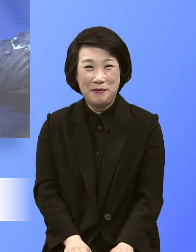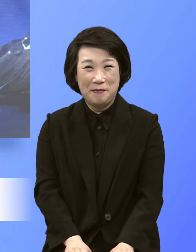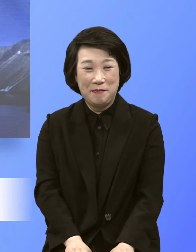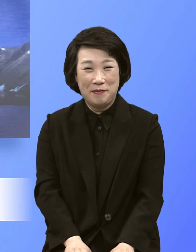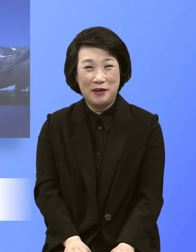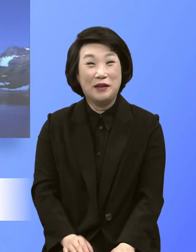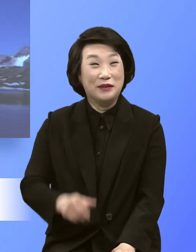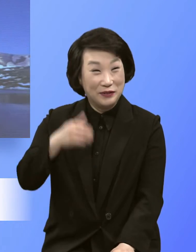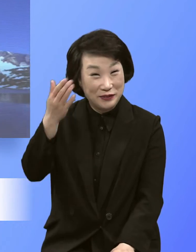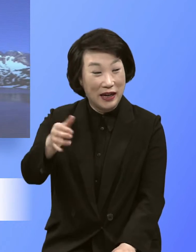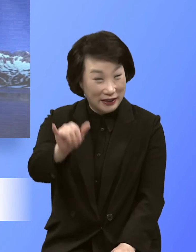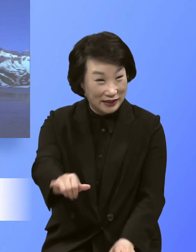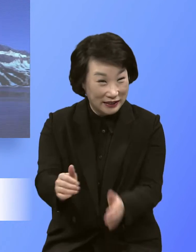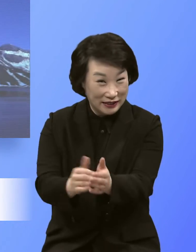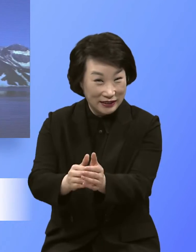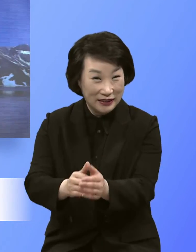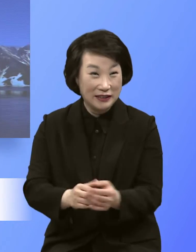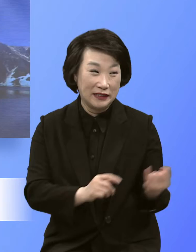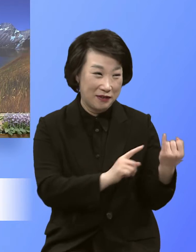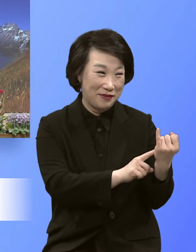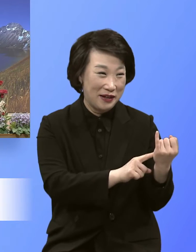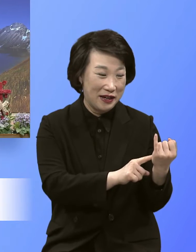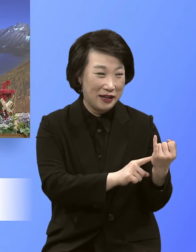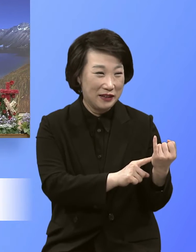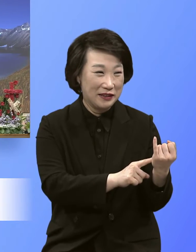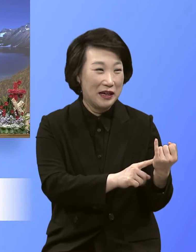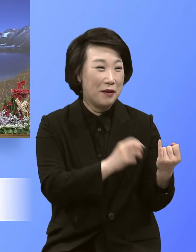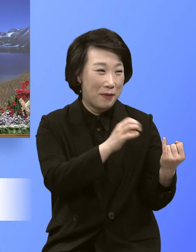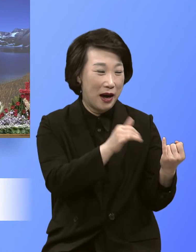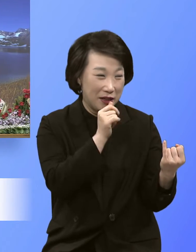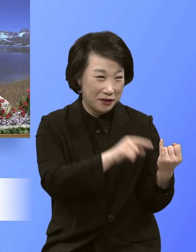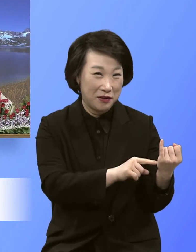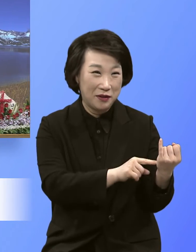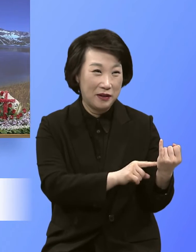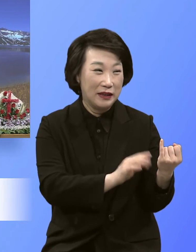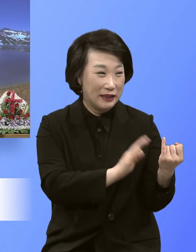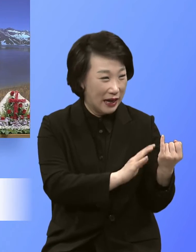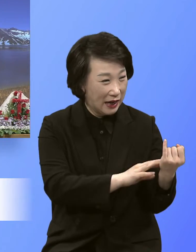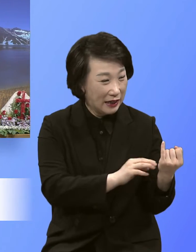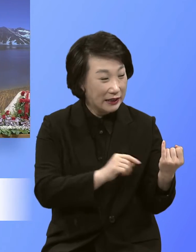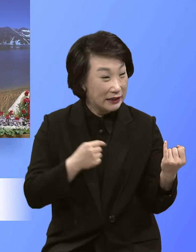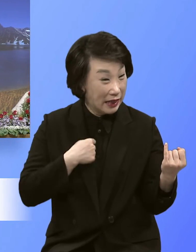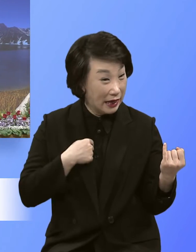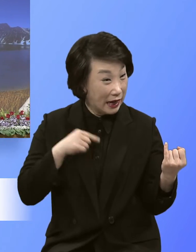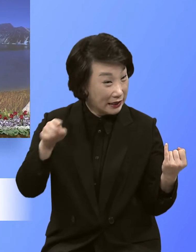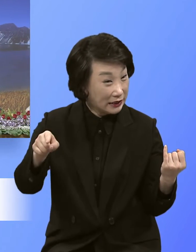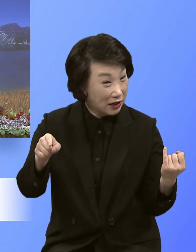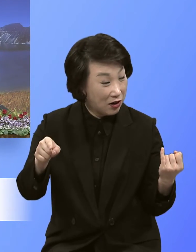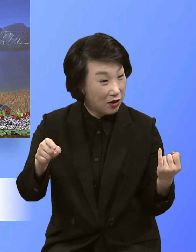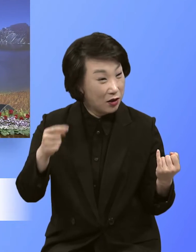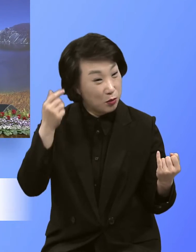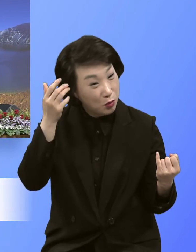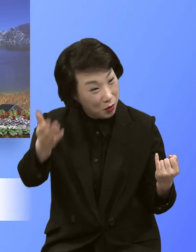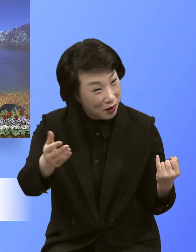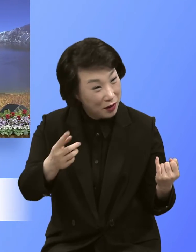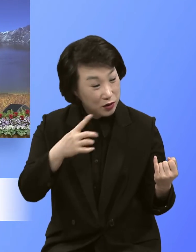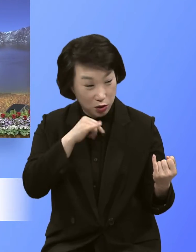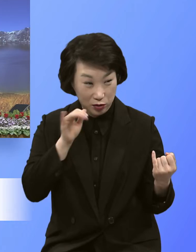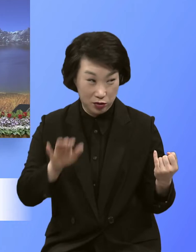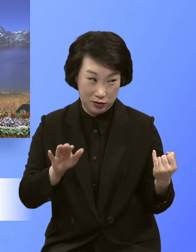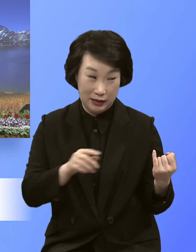그리고 내가 그 자매한테 말했지요. 안무개야, 내가 걔한테 한번